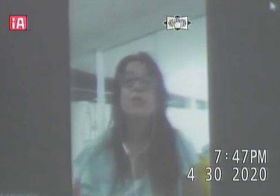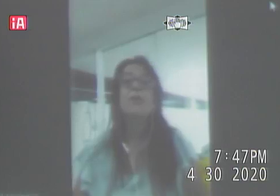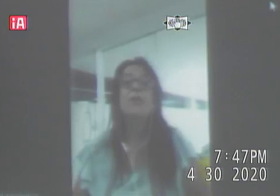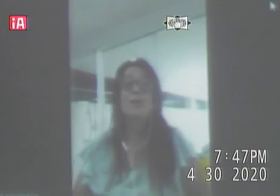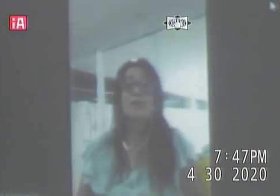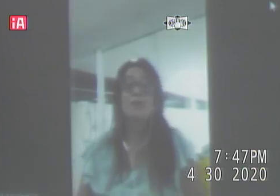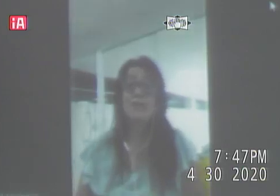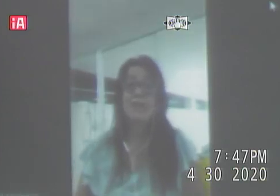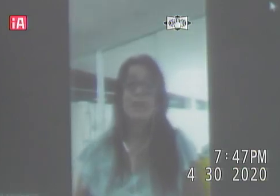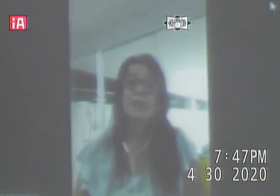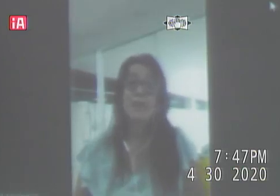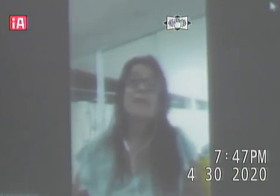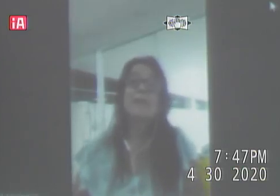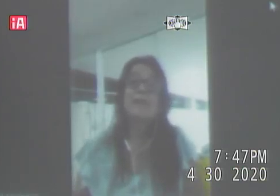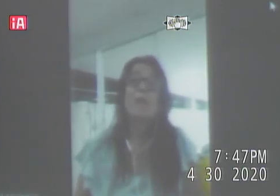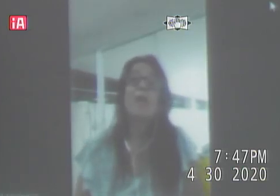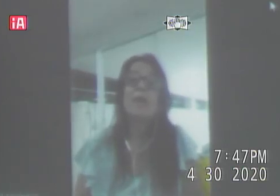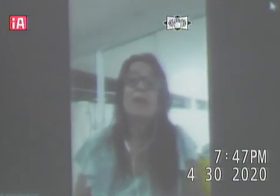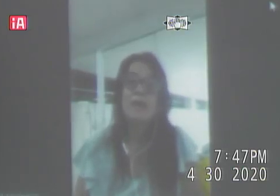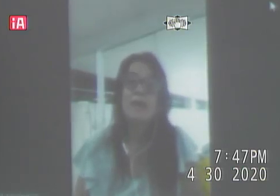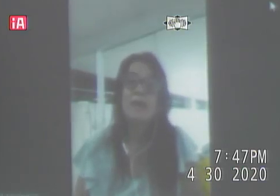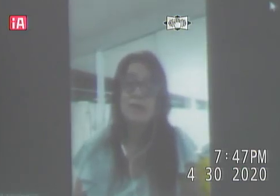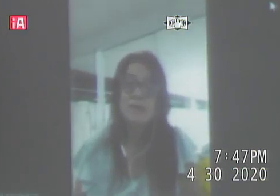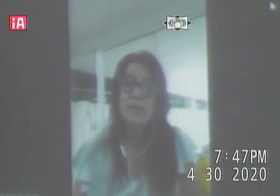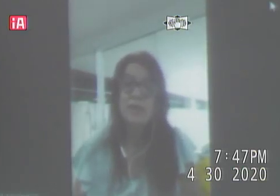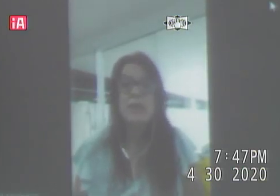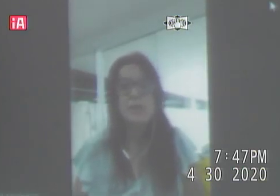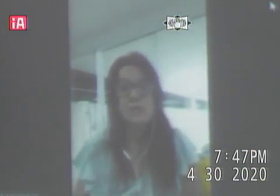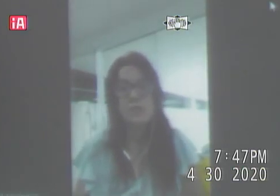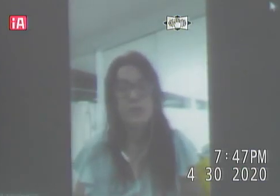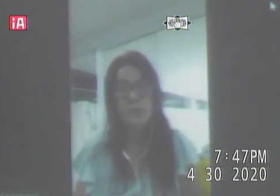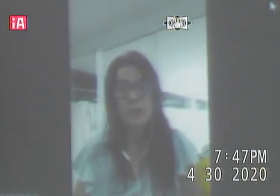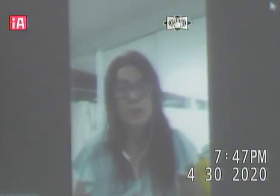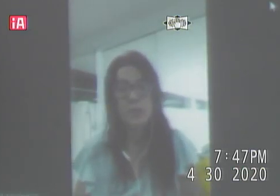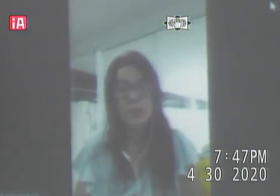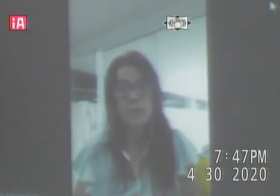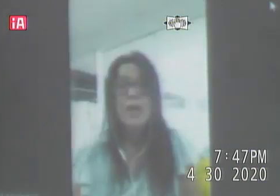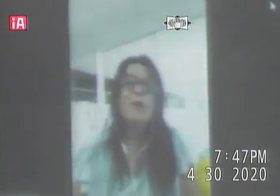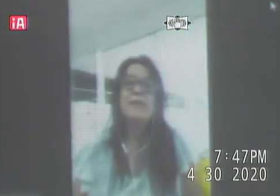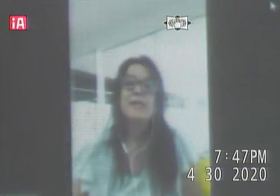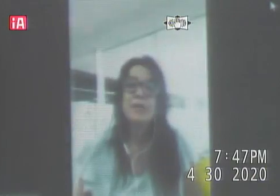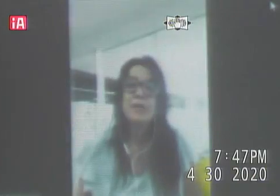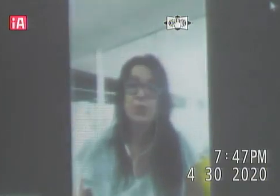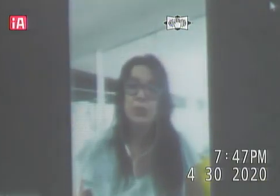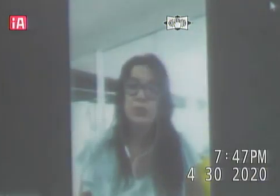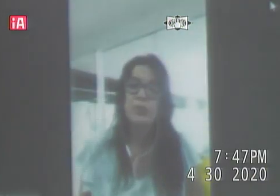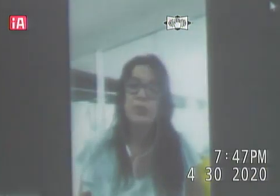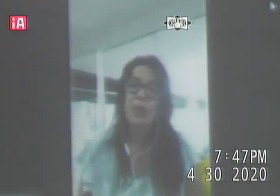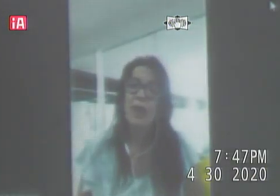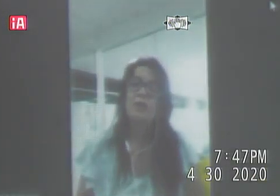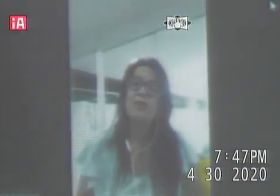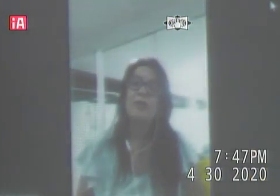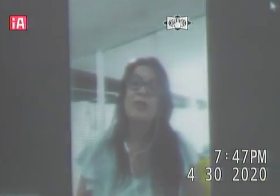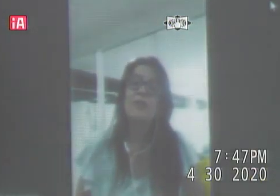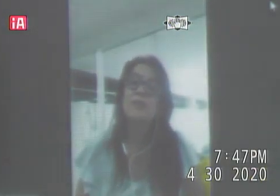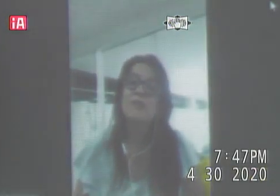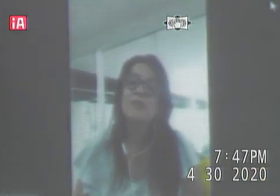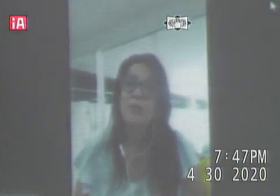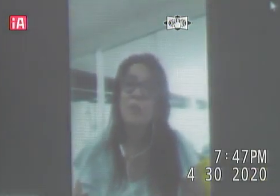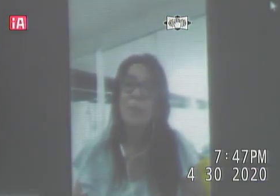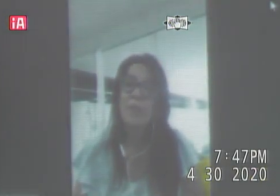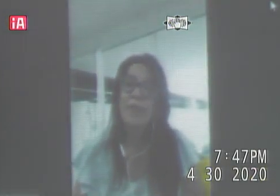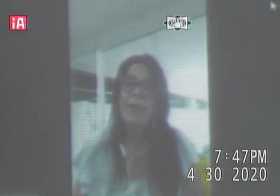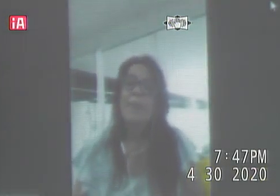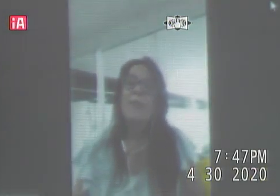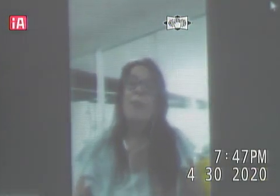saúde, vai fazer com que se amenize e as pessoas ficam protegidas. Mas, acima de tudo, eu acho que tem que vir,